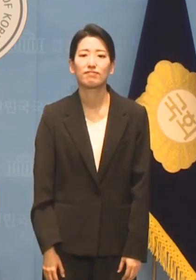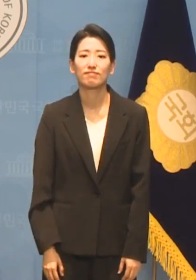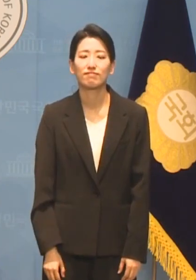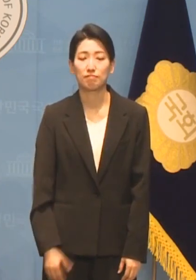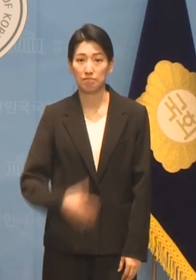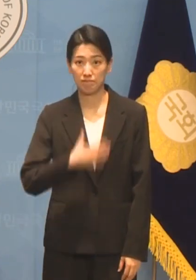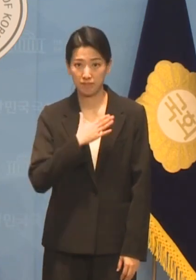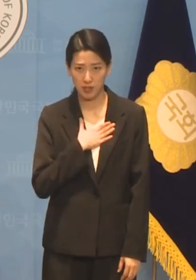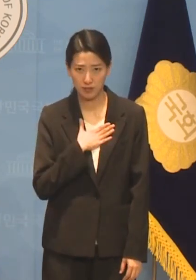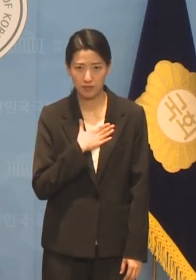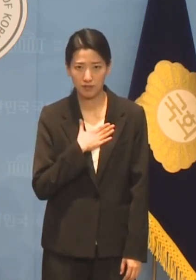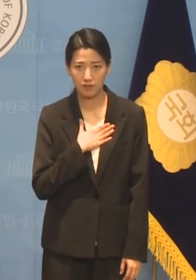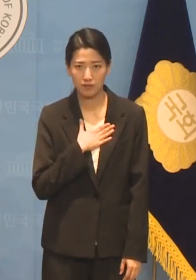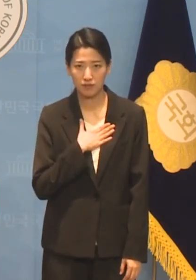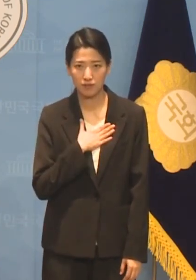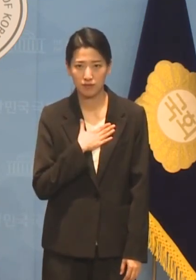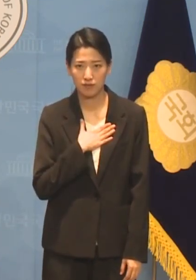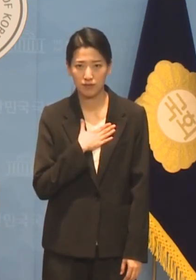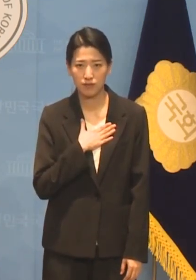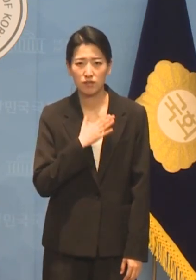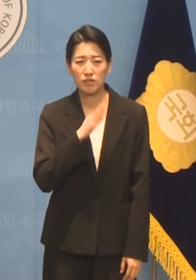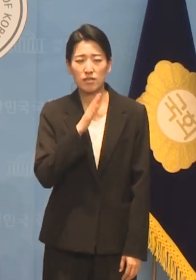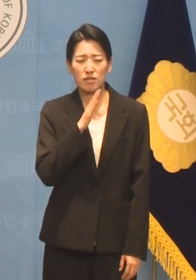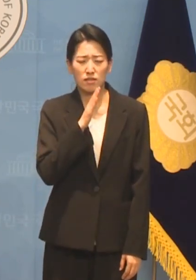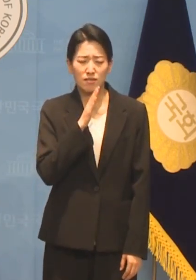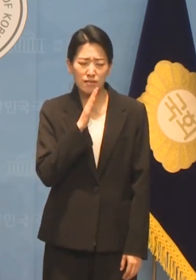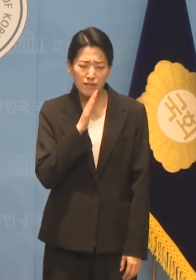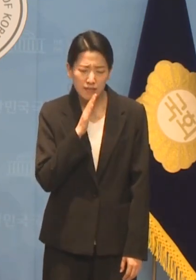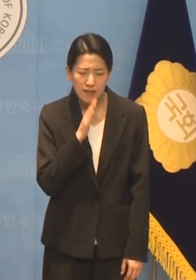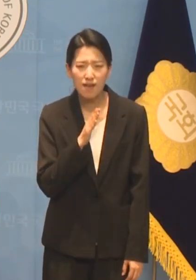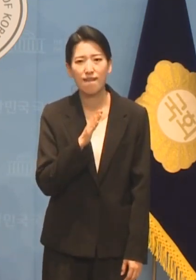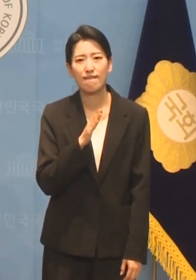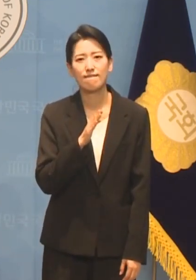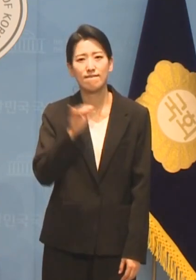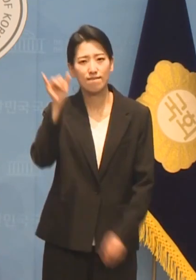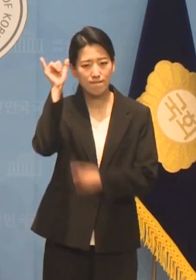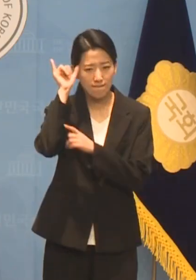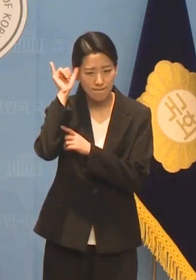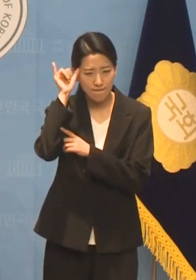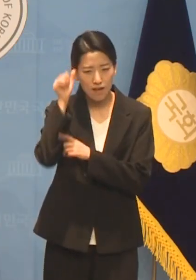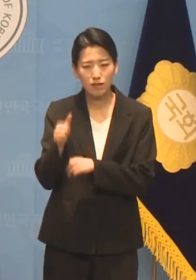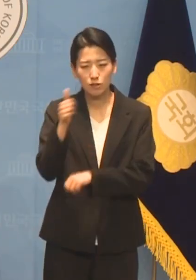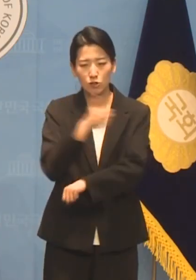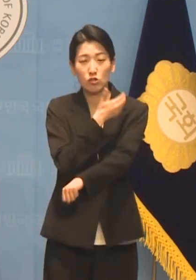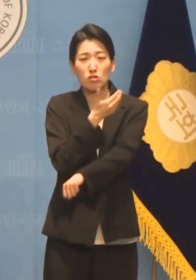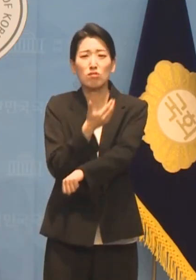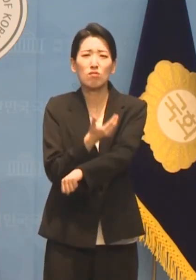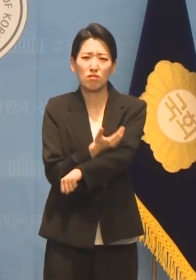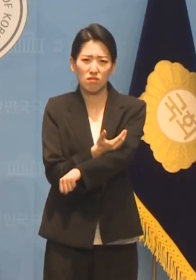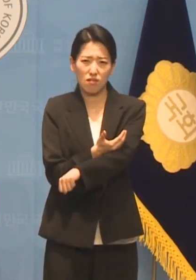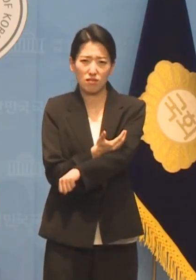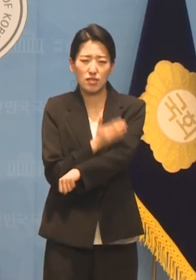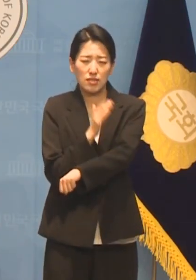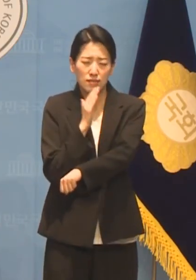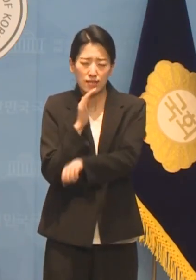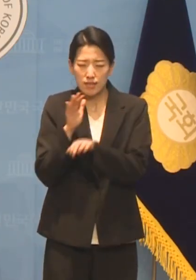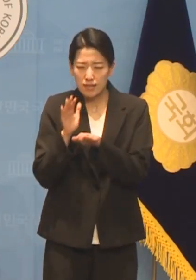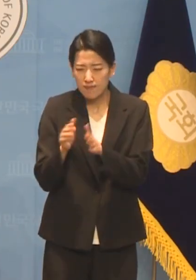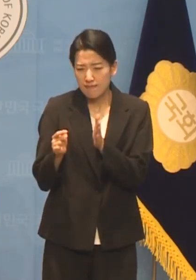저 나경원 절박한 마음으로 AI 주권 비상사태를